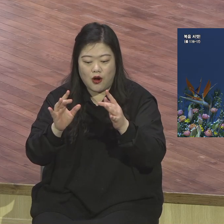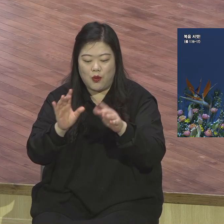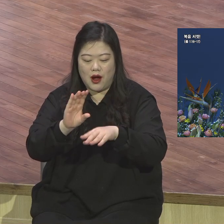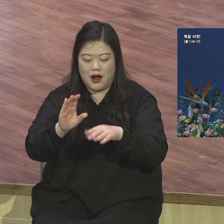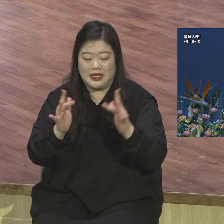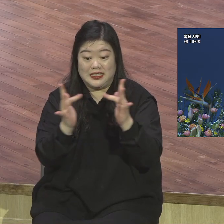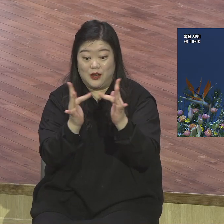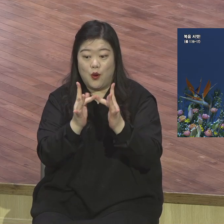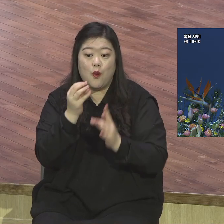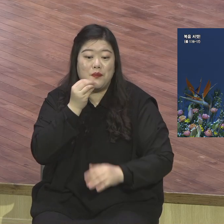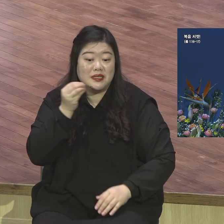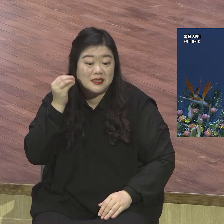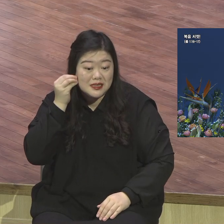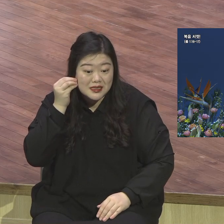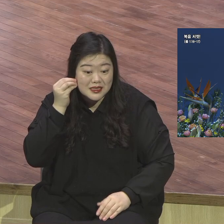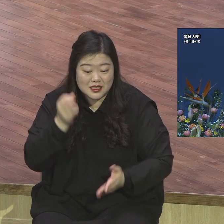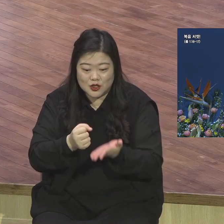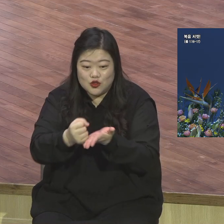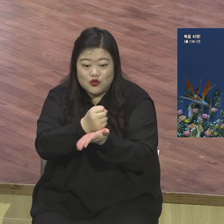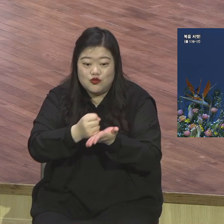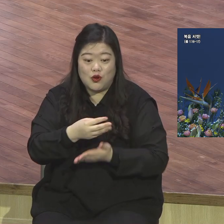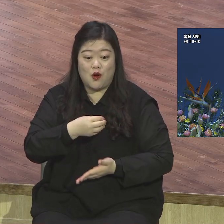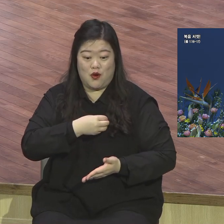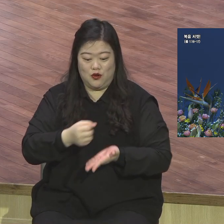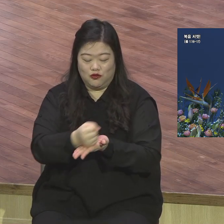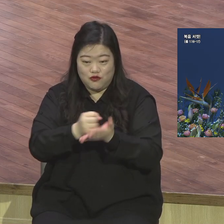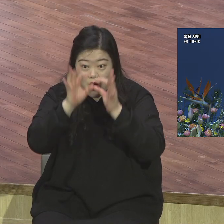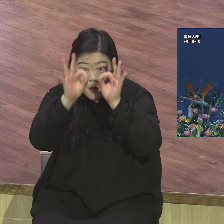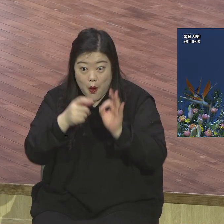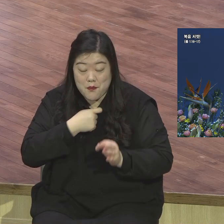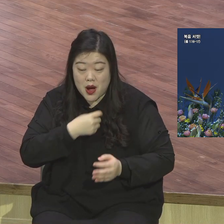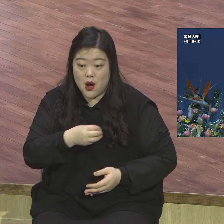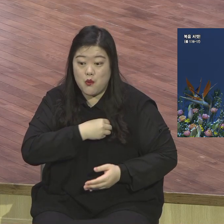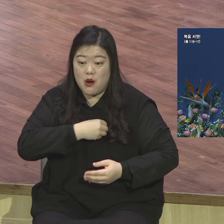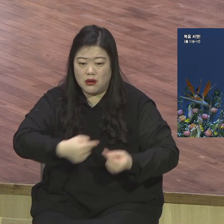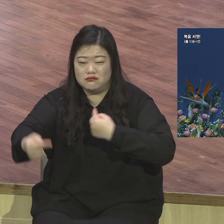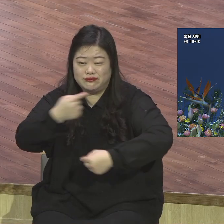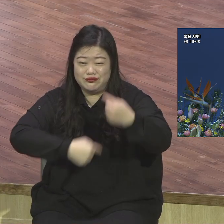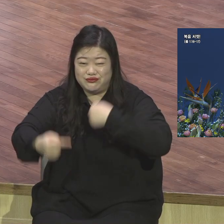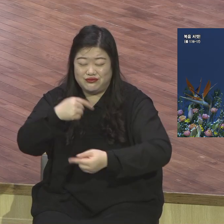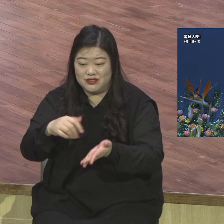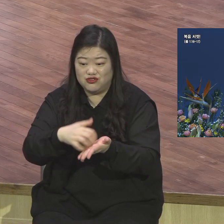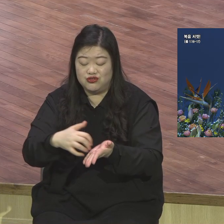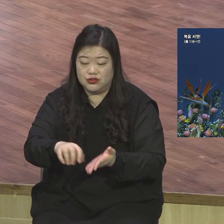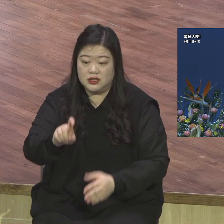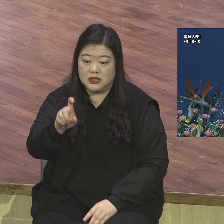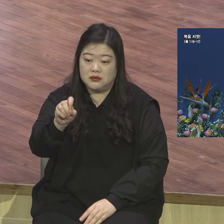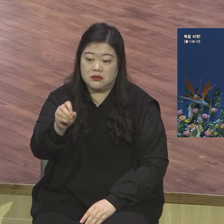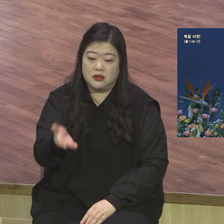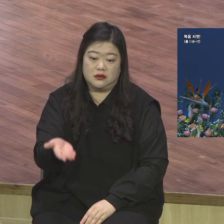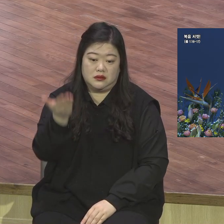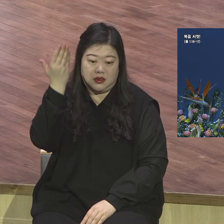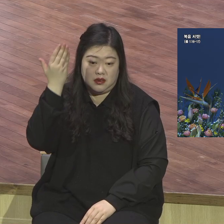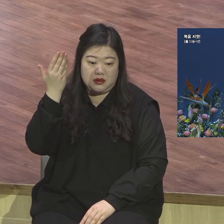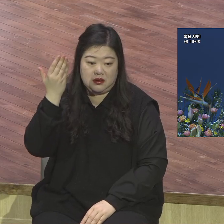정도로 지금 이 점시장에는 엄청난 지금 성장을 가지고 오고 확장되고